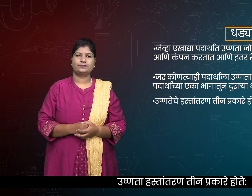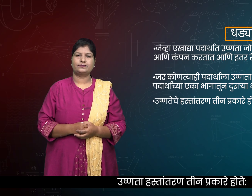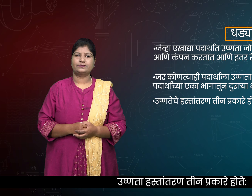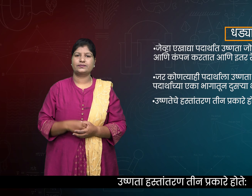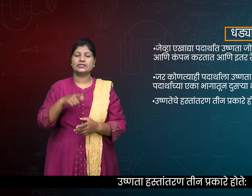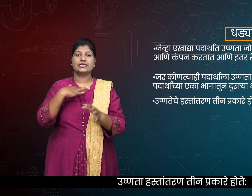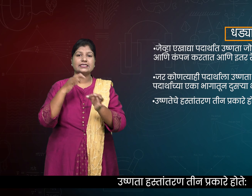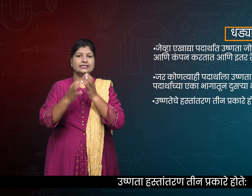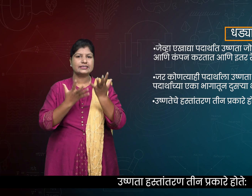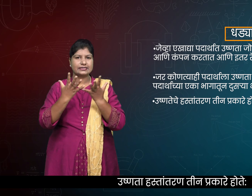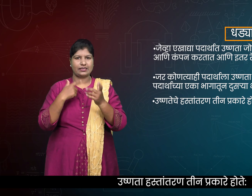उष्णता हस्तांतरण 3 प्रकारे होते: